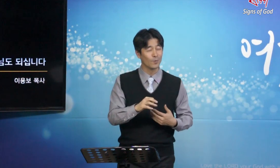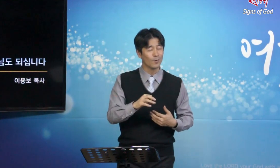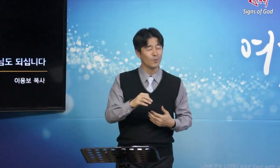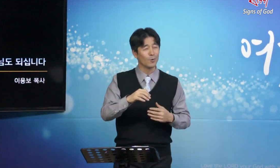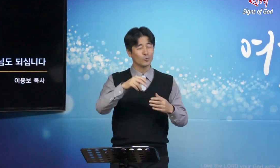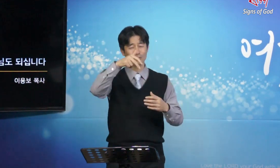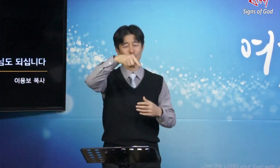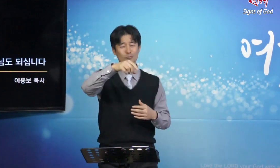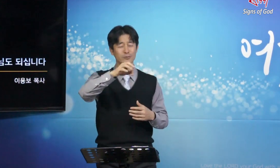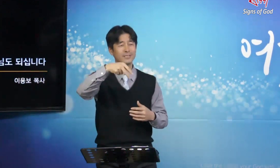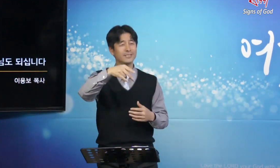그러면